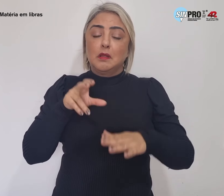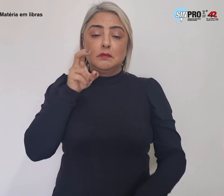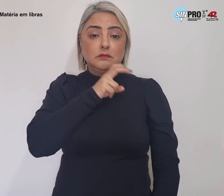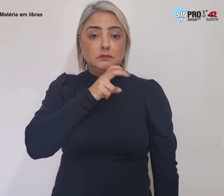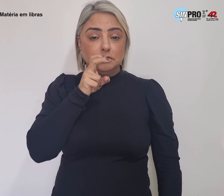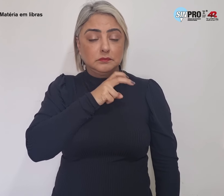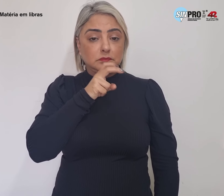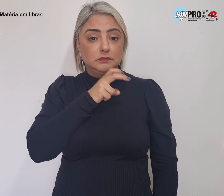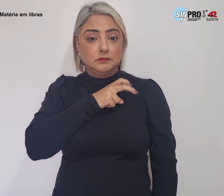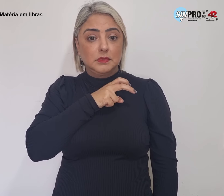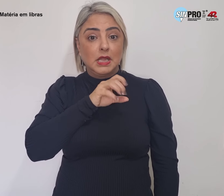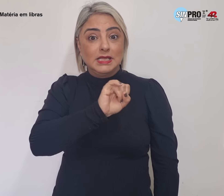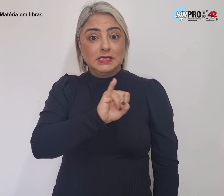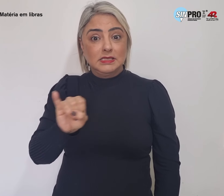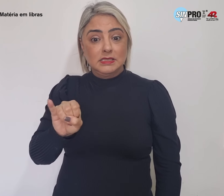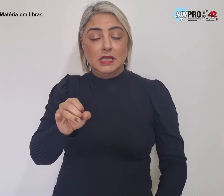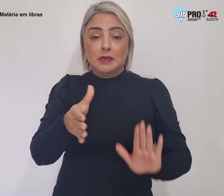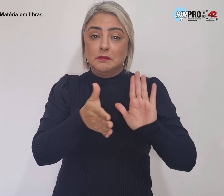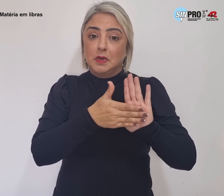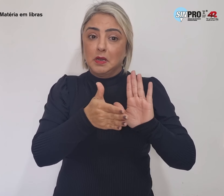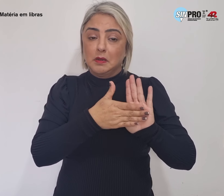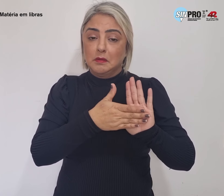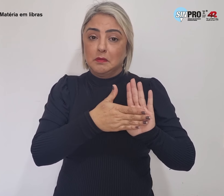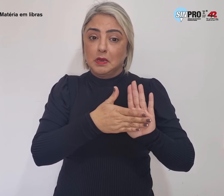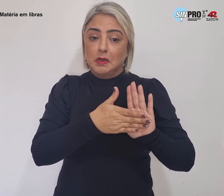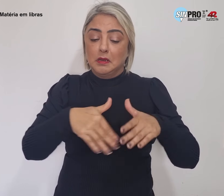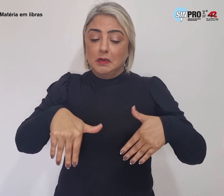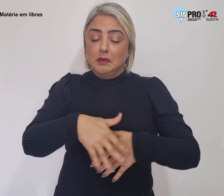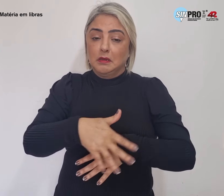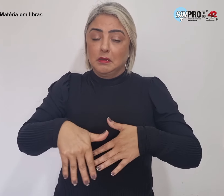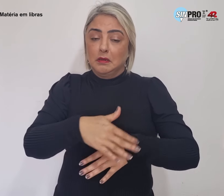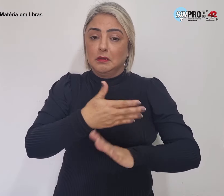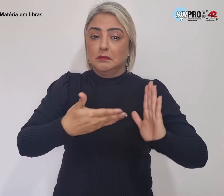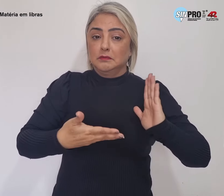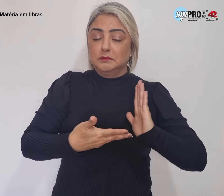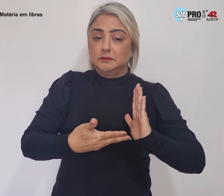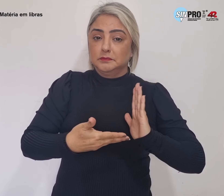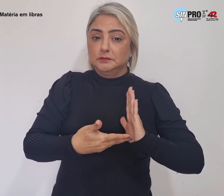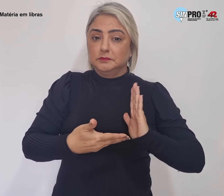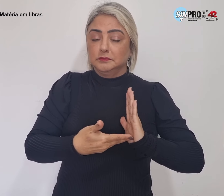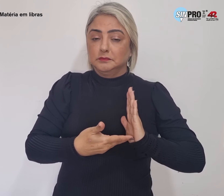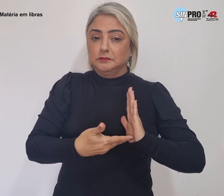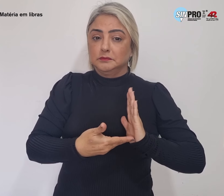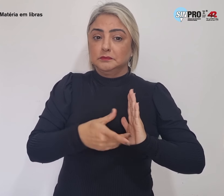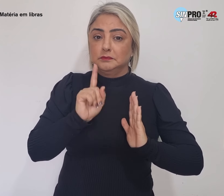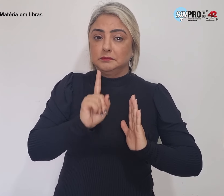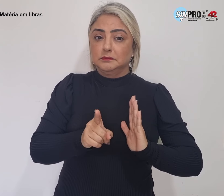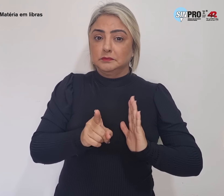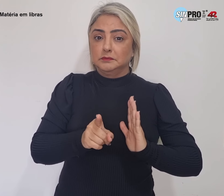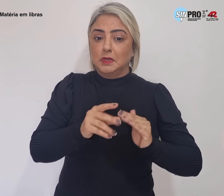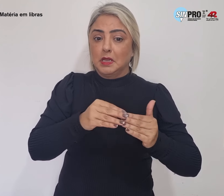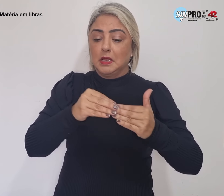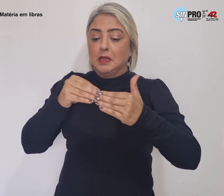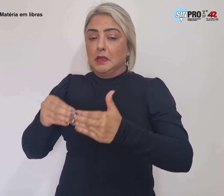caso a proposta em tramitação na Câmara dos Deputados seja enviada para votação.